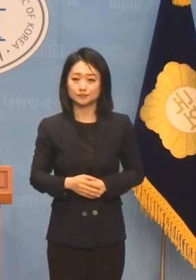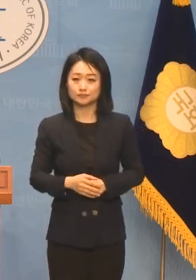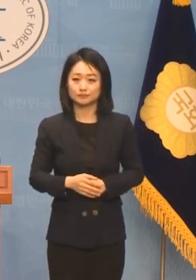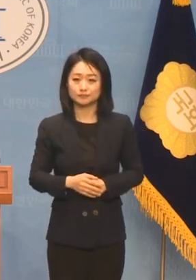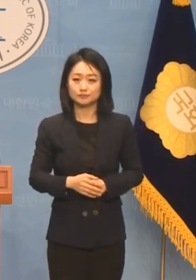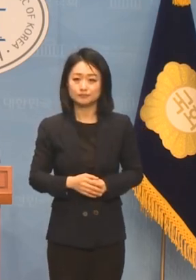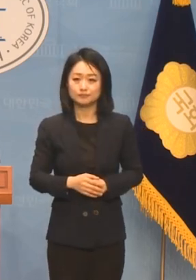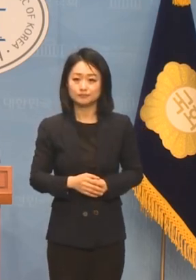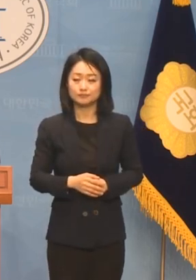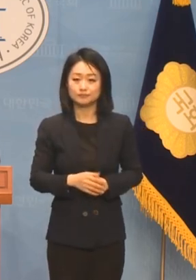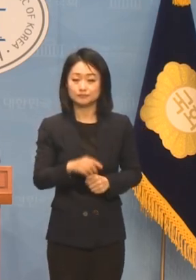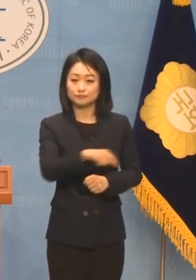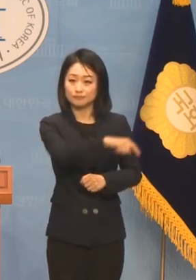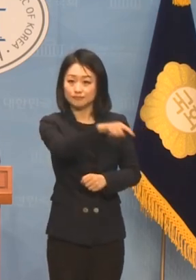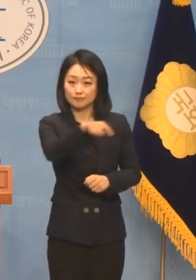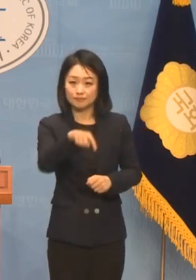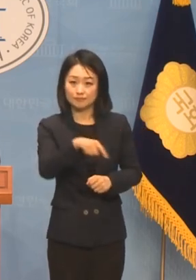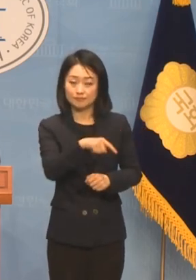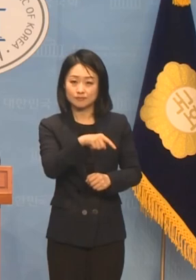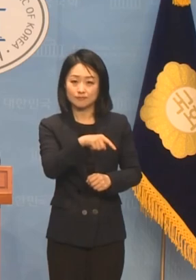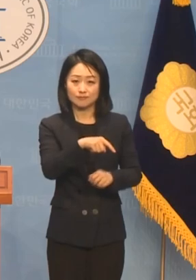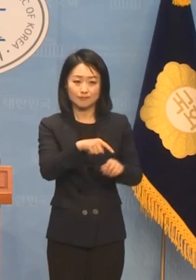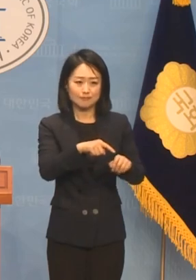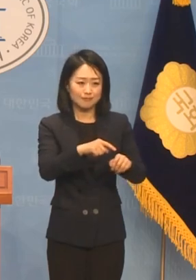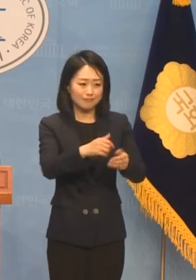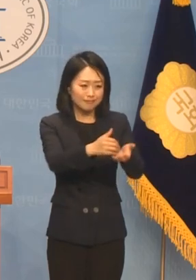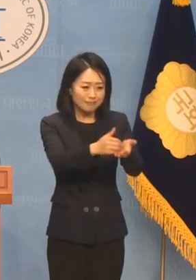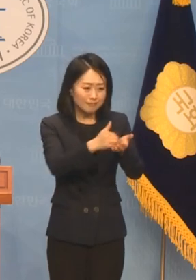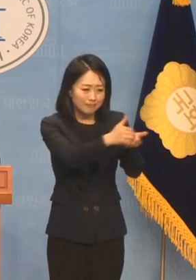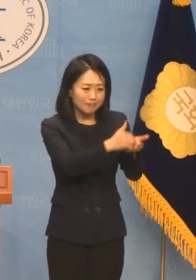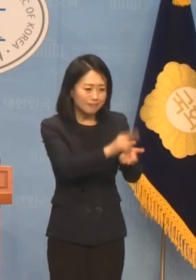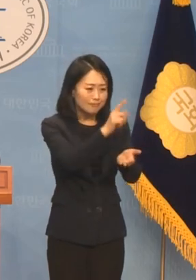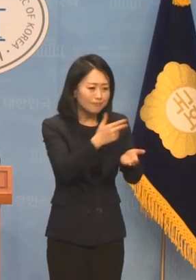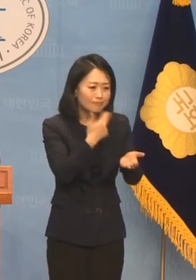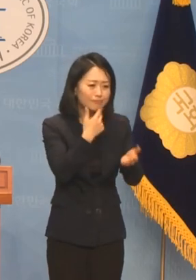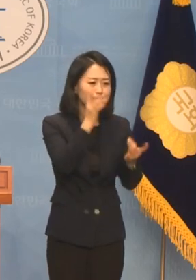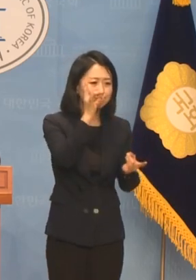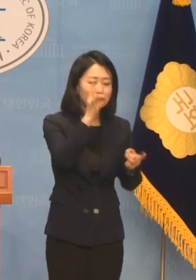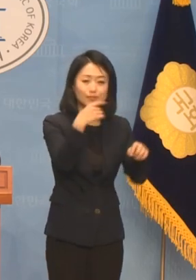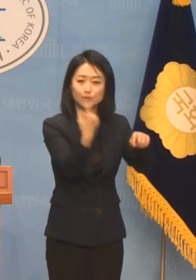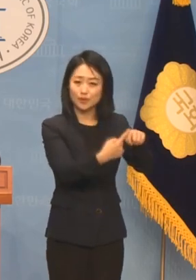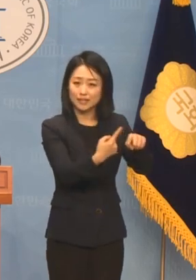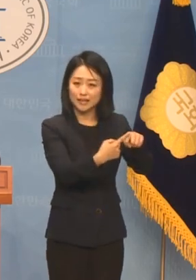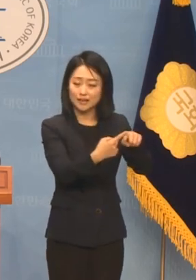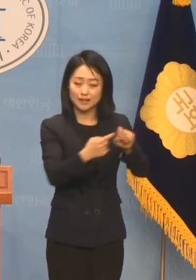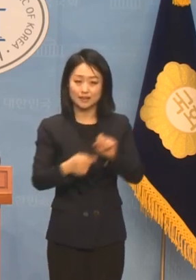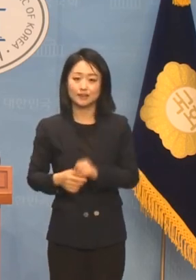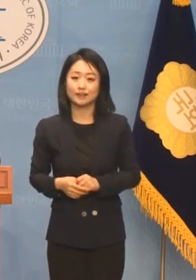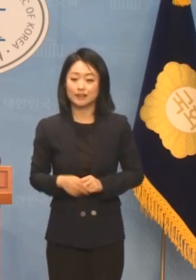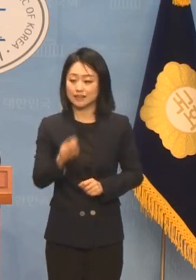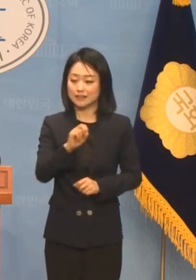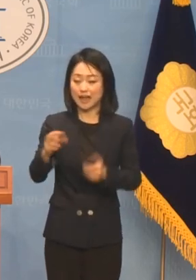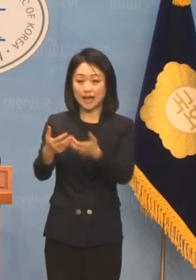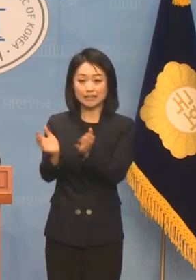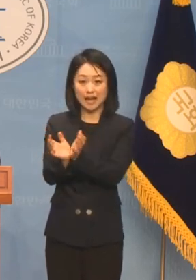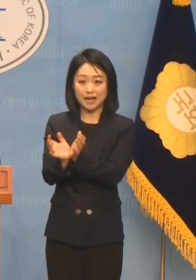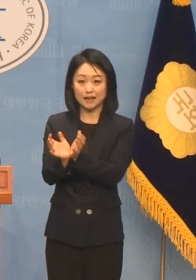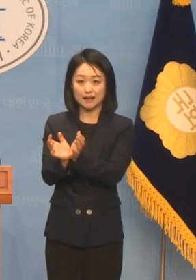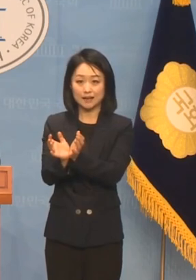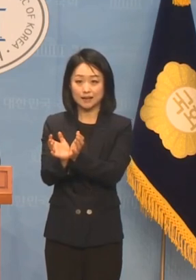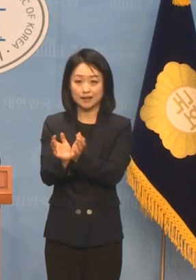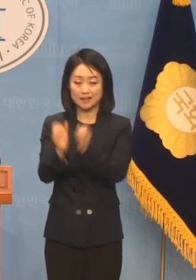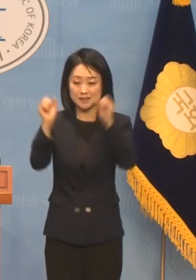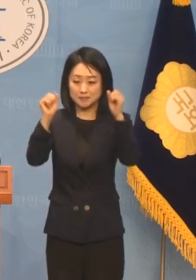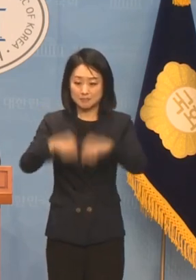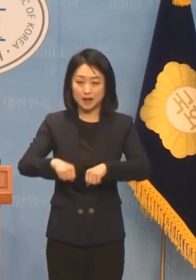무쇠산에서 풀이 나기를 기다리는 것과 다를 바 없습니다. 야당들은 더 이상